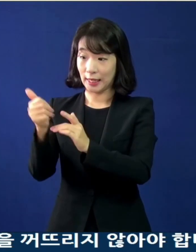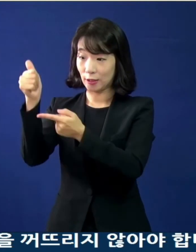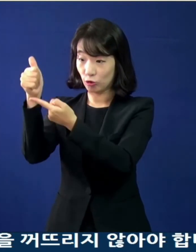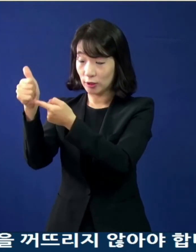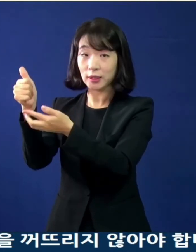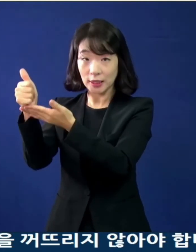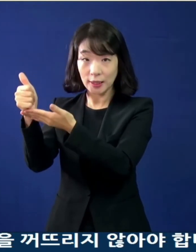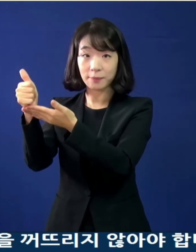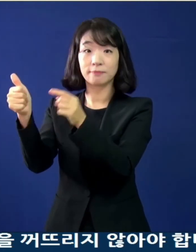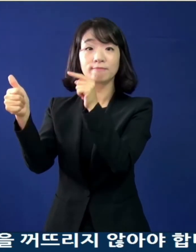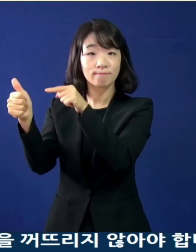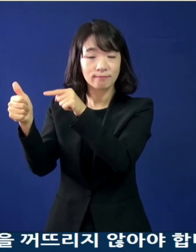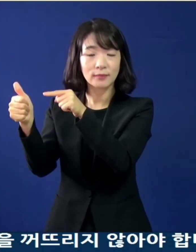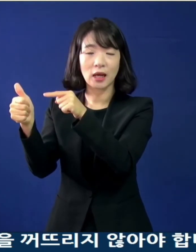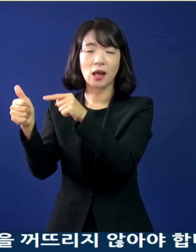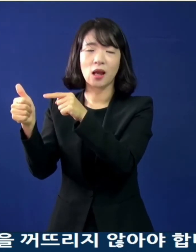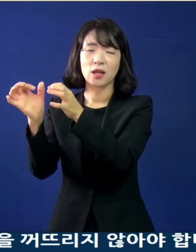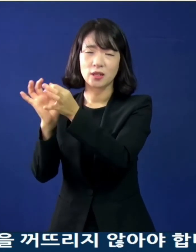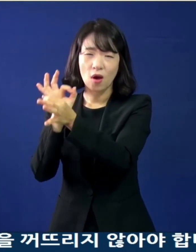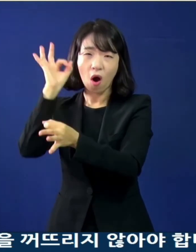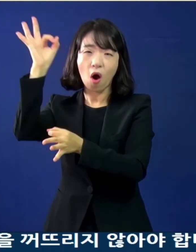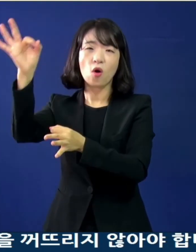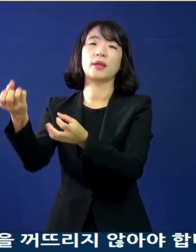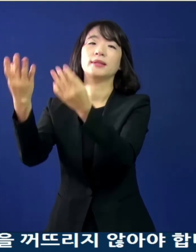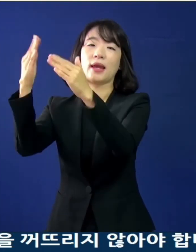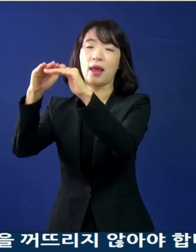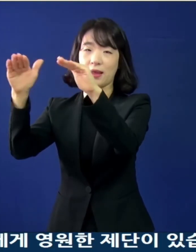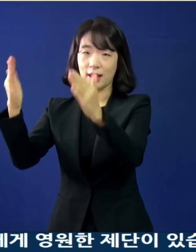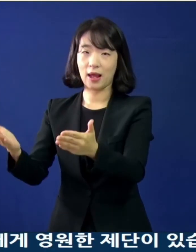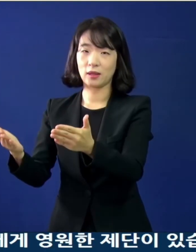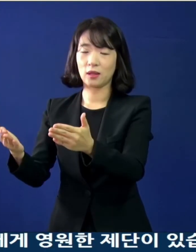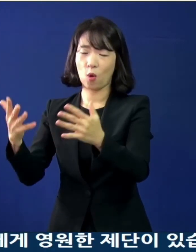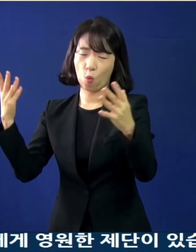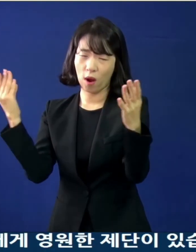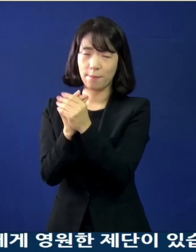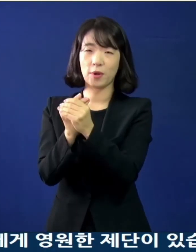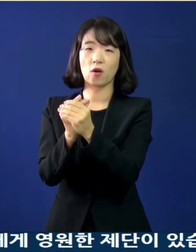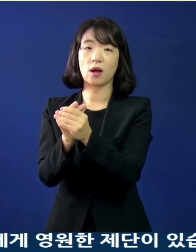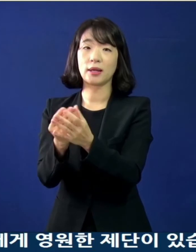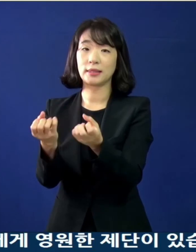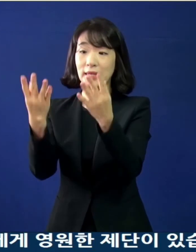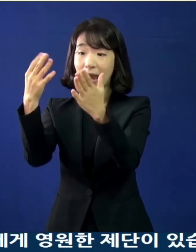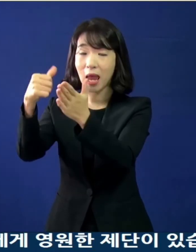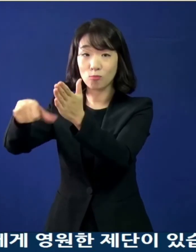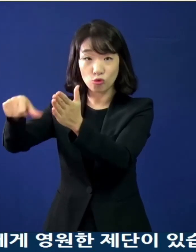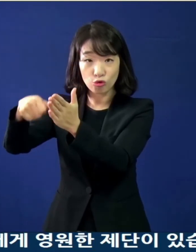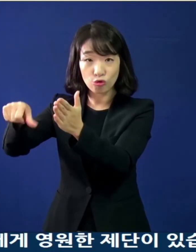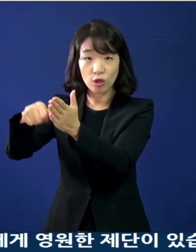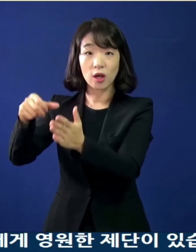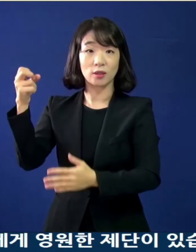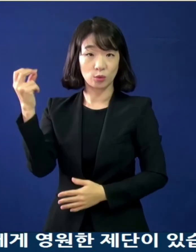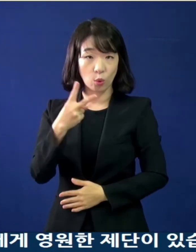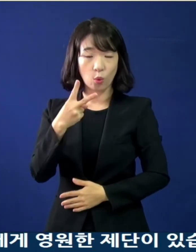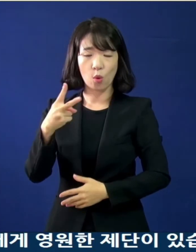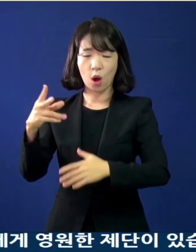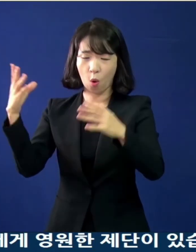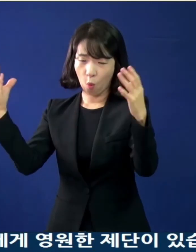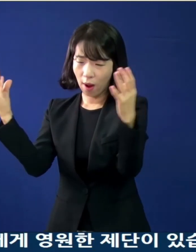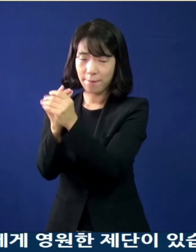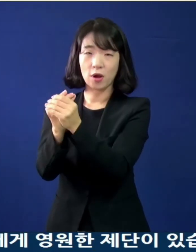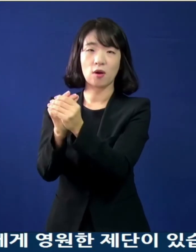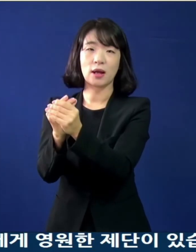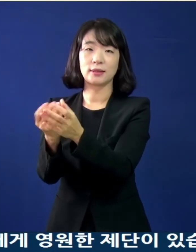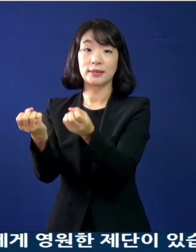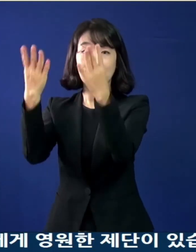예수님은 완벽한 제물이셨고요, 예수님은 완벽한 제사장이셨고요, 또